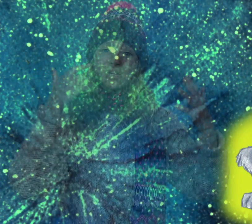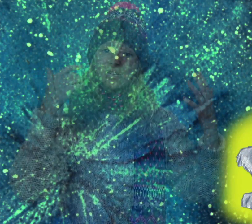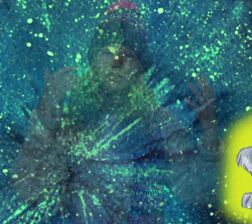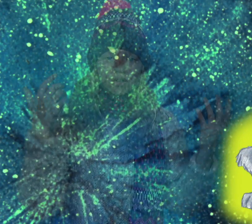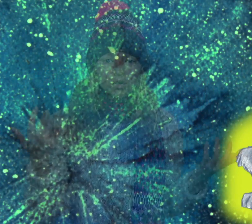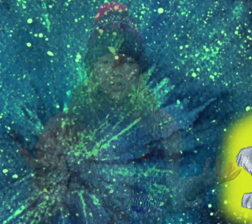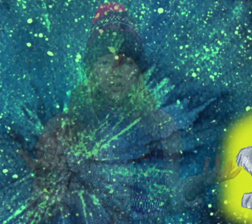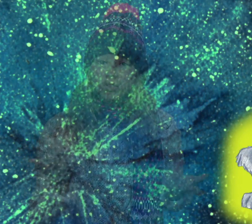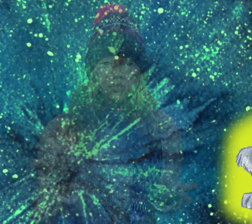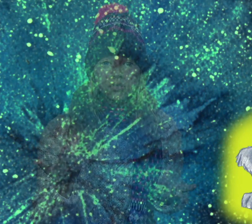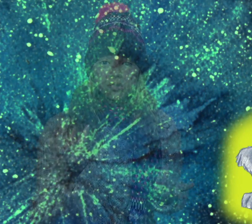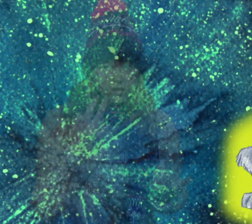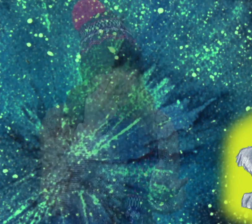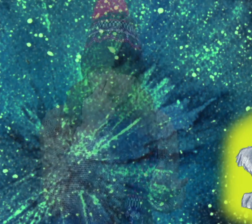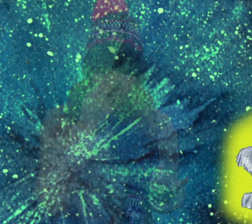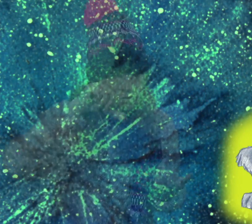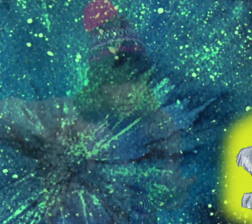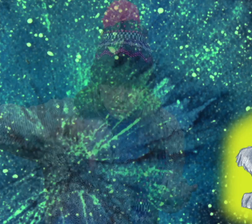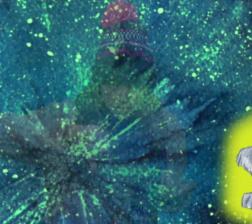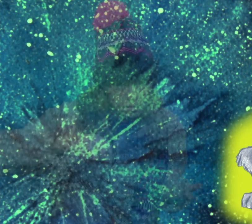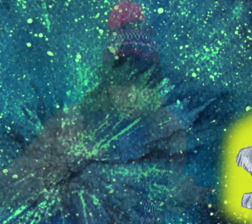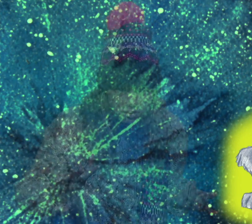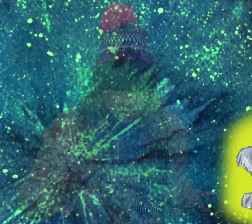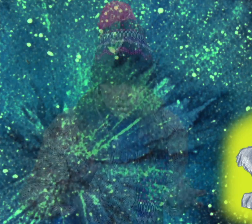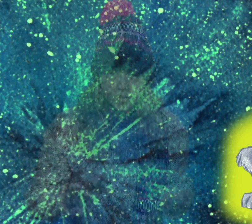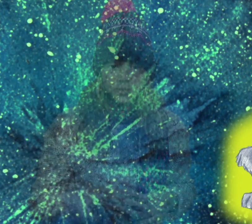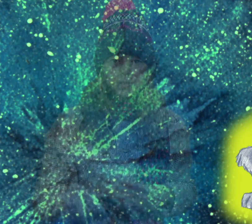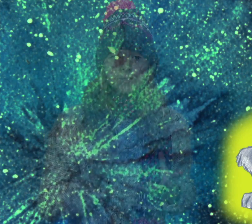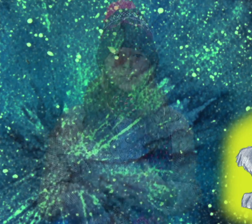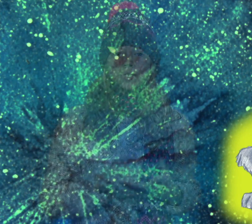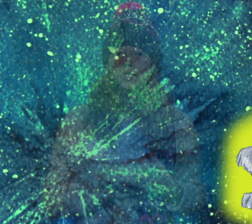Hallo, jetzt kommt. Was? Ihr könnt mich nicht sehen? Ich bin zu durchsichtig.